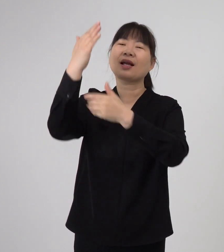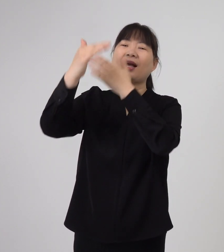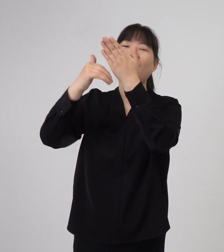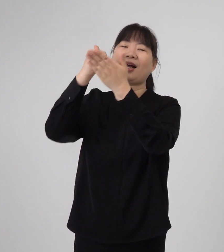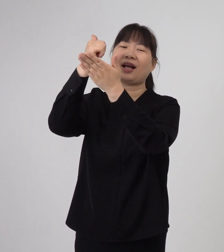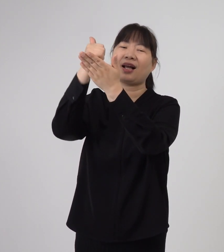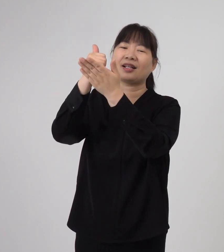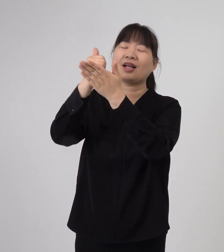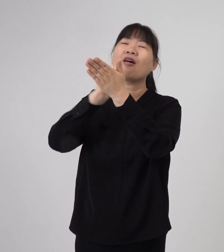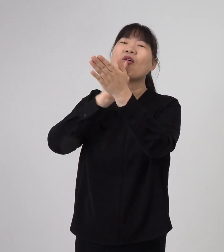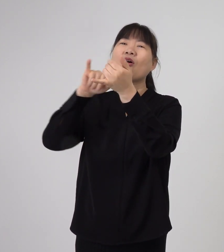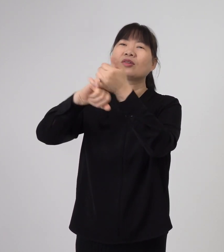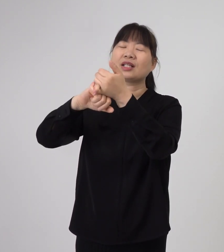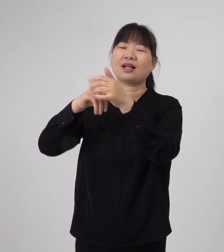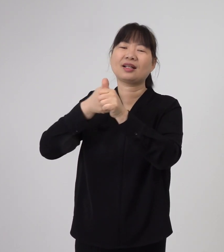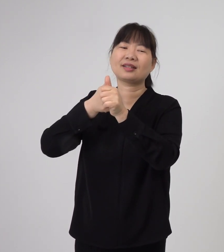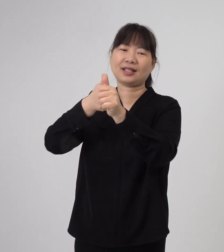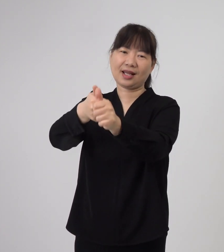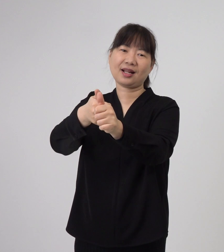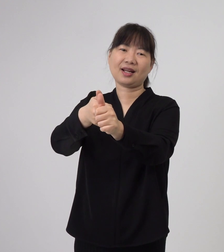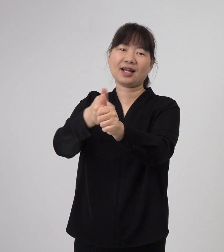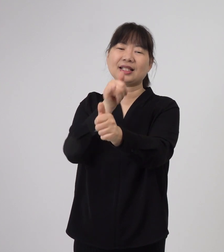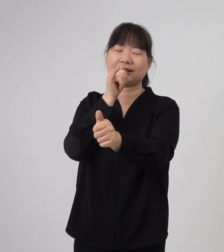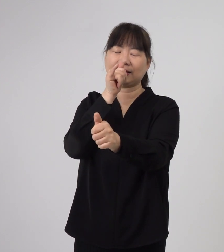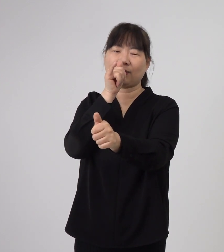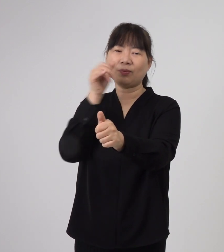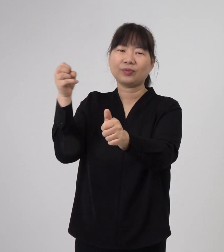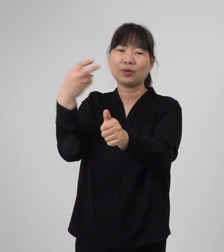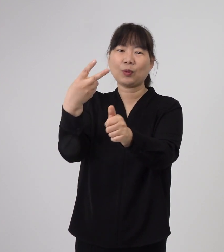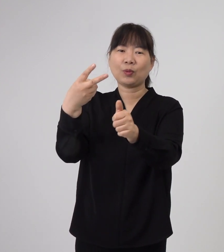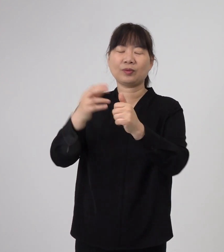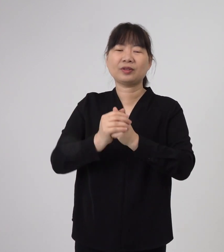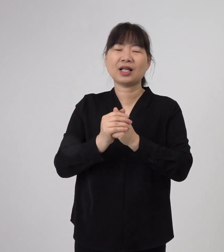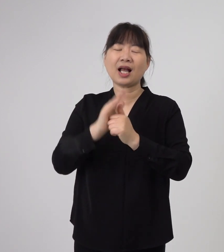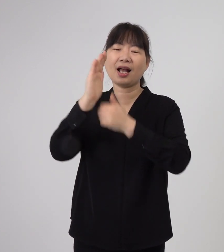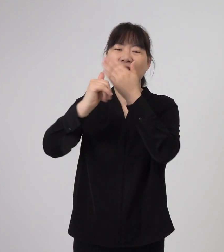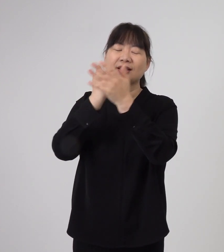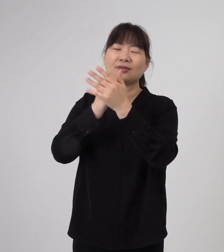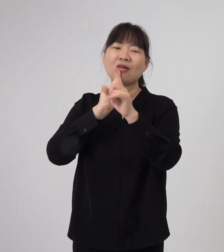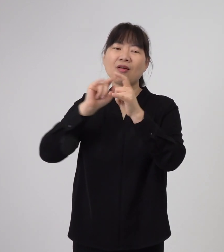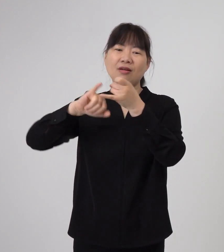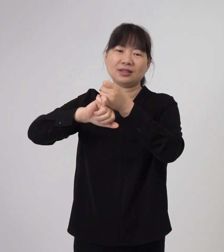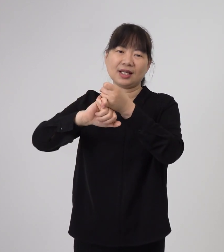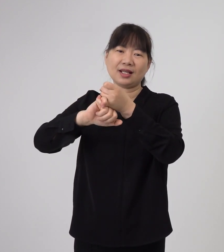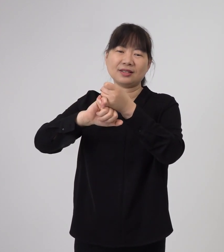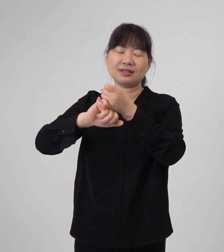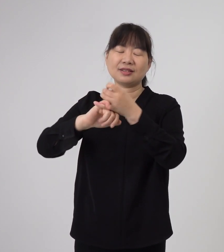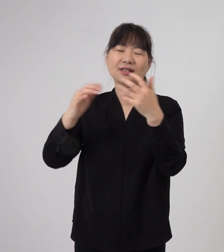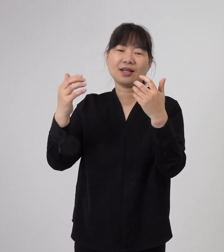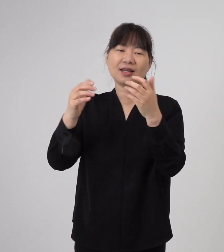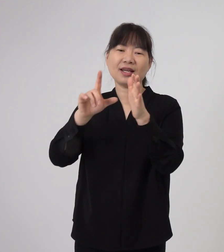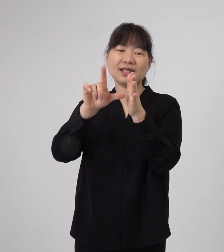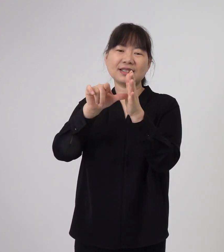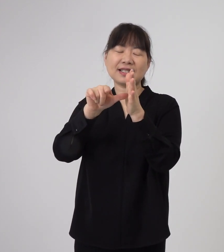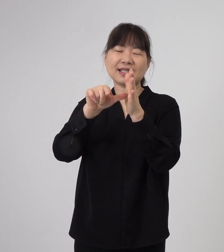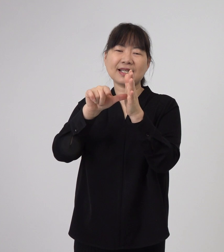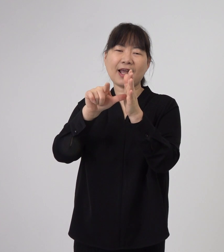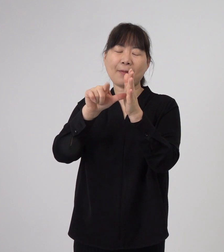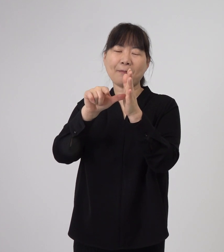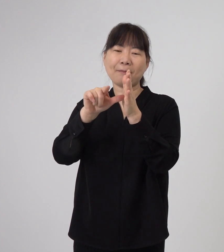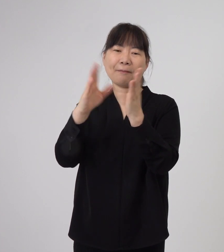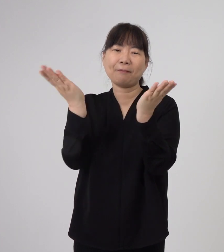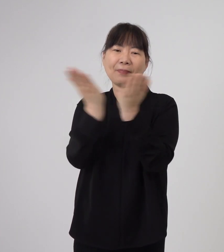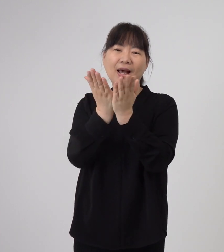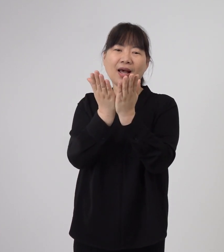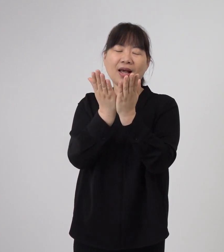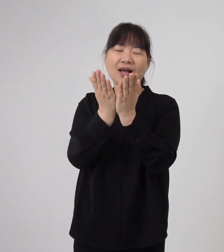하나님의 언약을 따라 움직여요. 그리고 이제 그 언약이 차올랐어요. 약속의 기간이